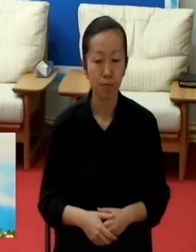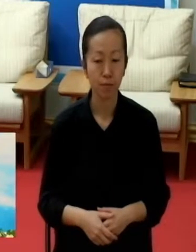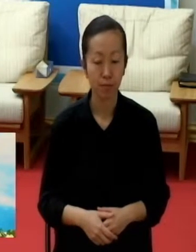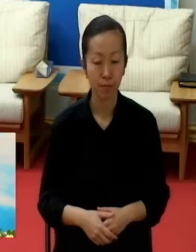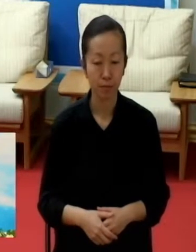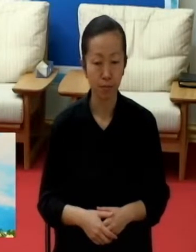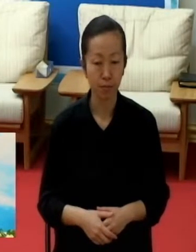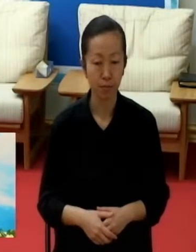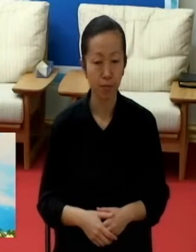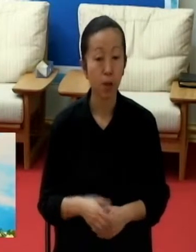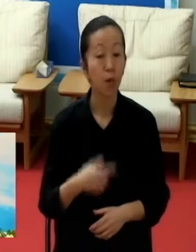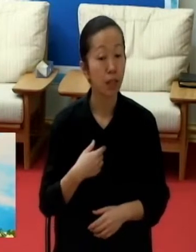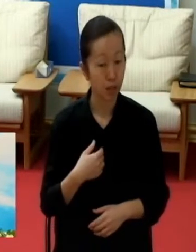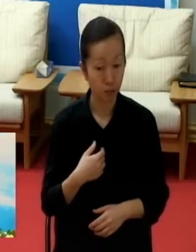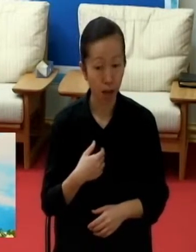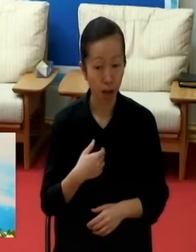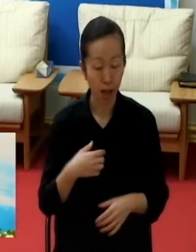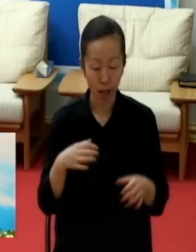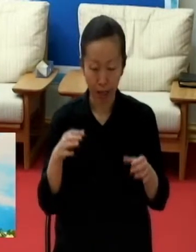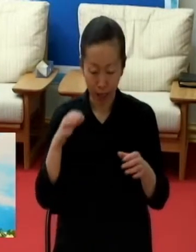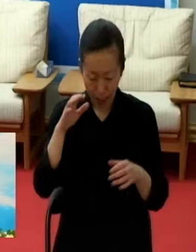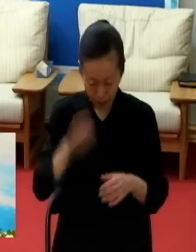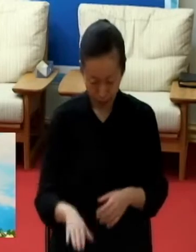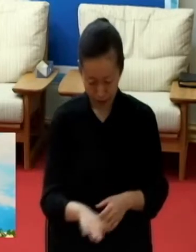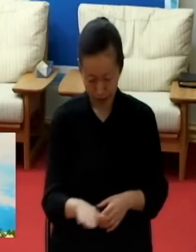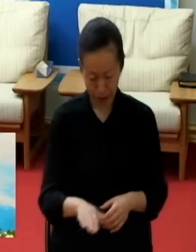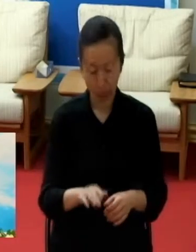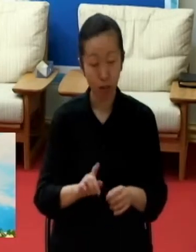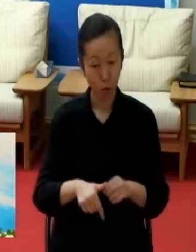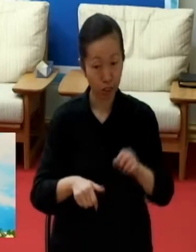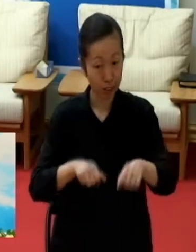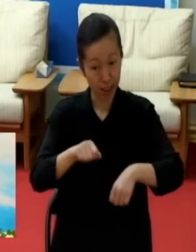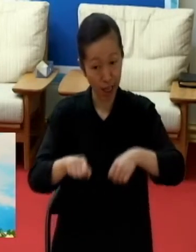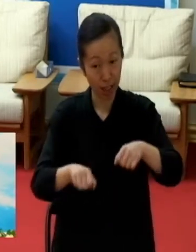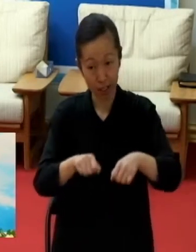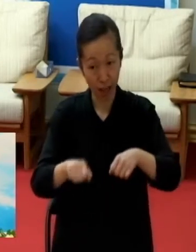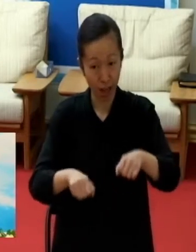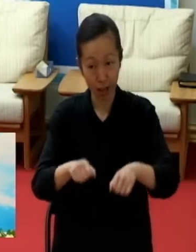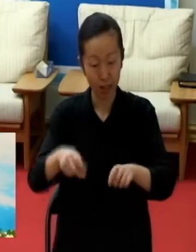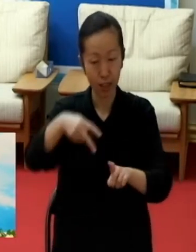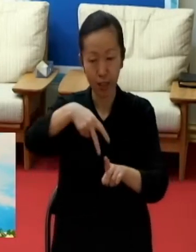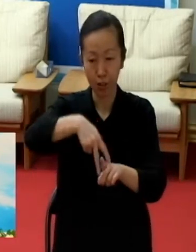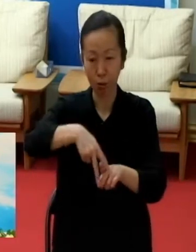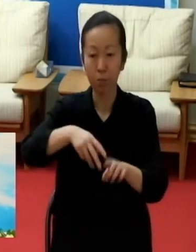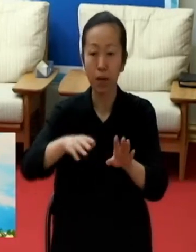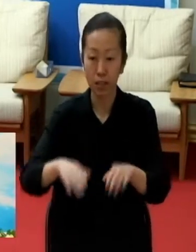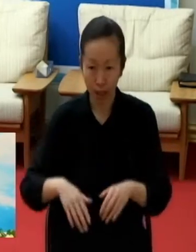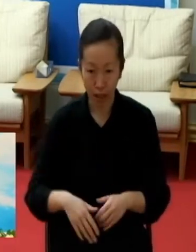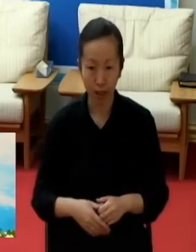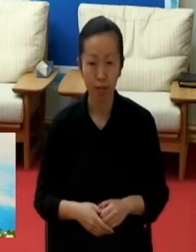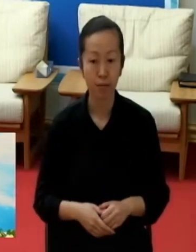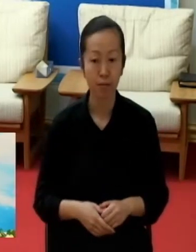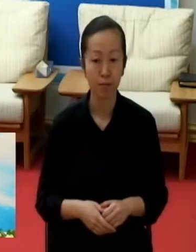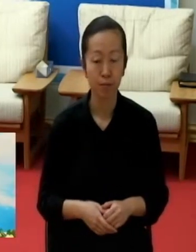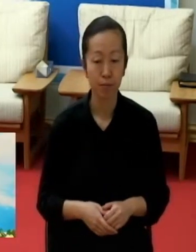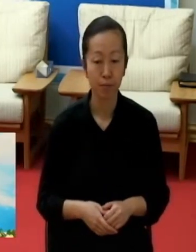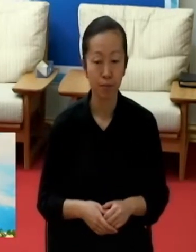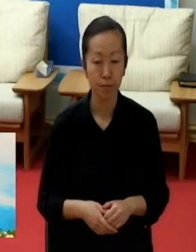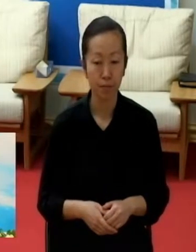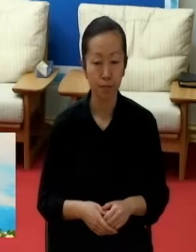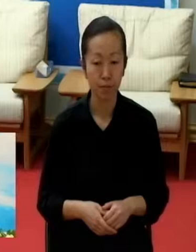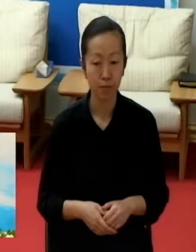자전거를 배웠습니다. 私は小さい時自転車を乗りました。 자전거를 배우면서 많이 넘어져서